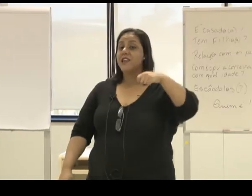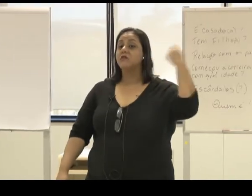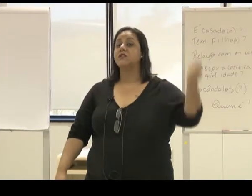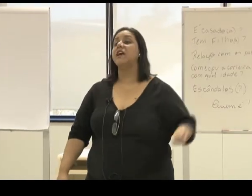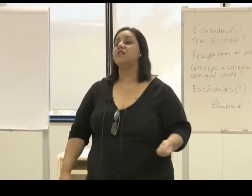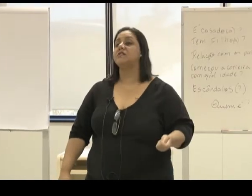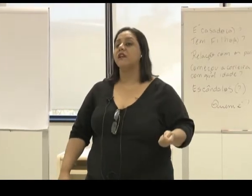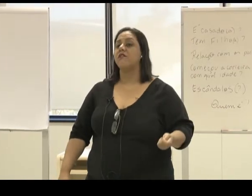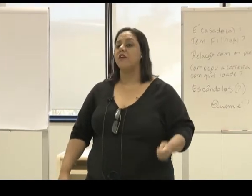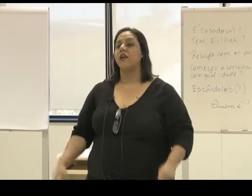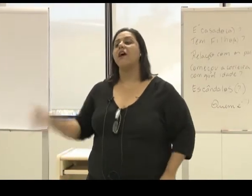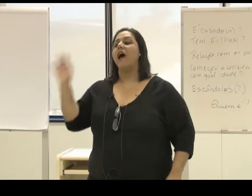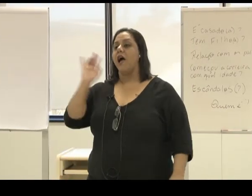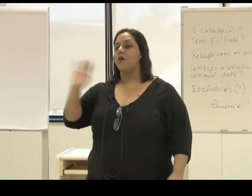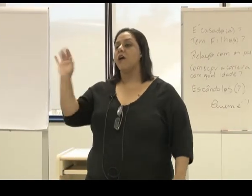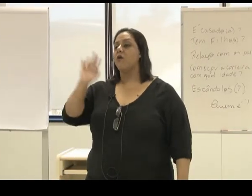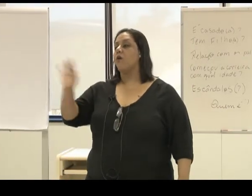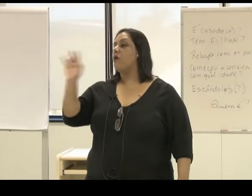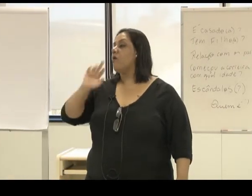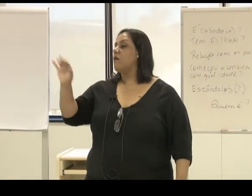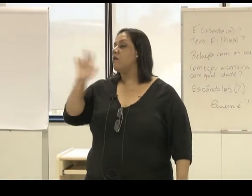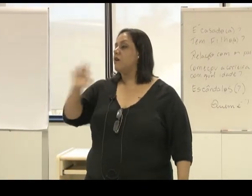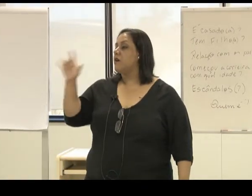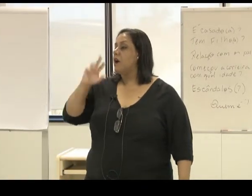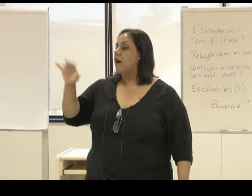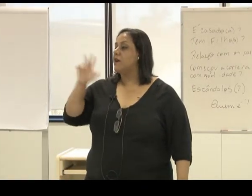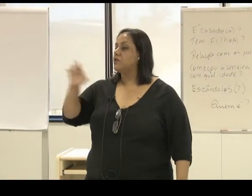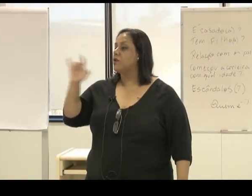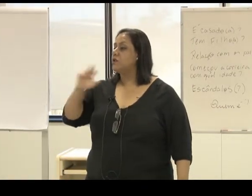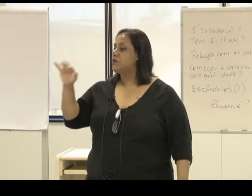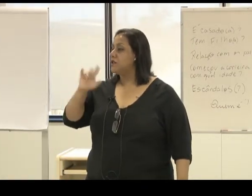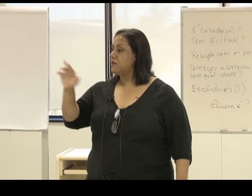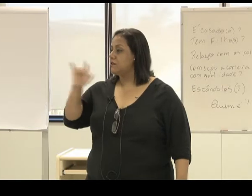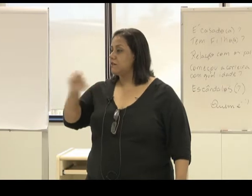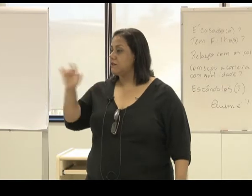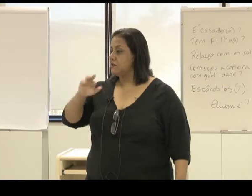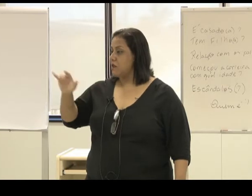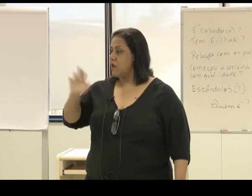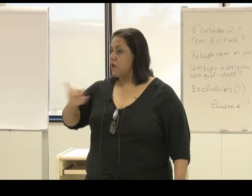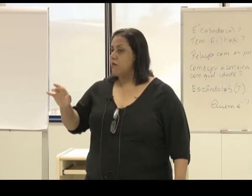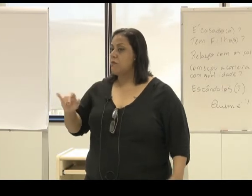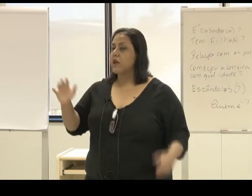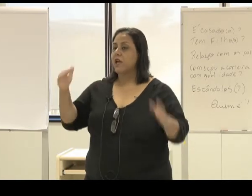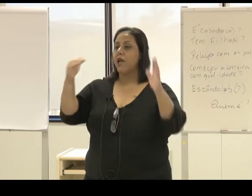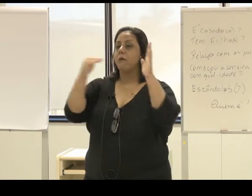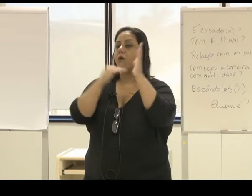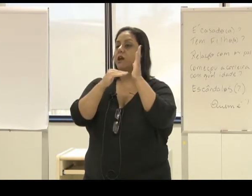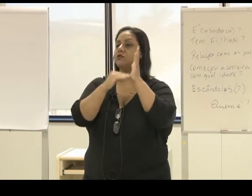sei descrever. Aí eu recorro à datilologia. Por que é irmão caçula?